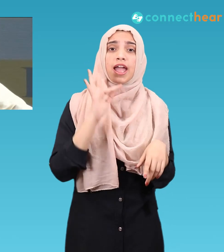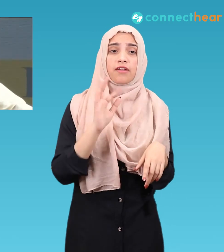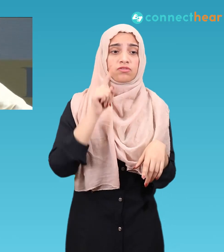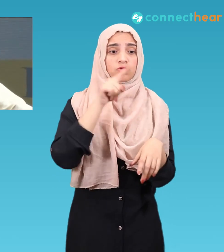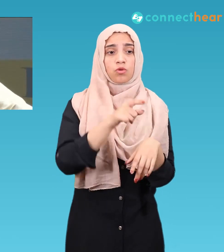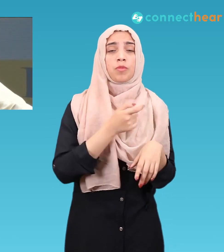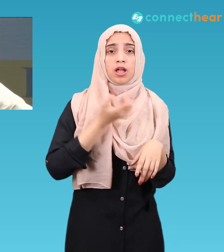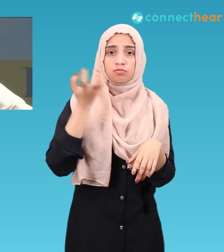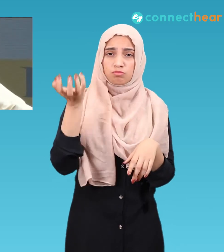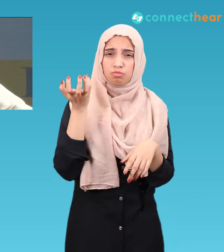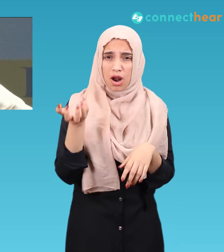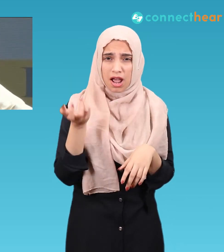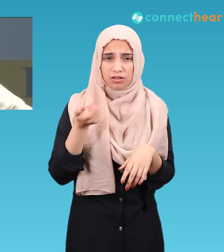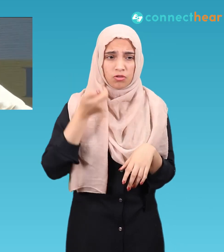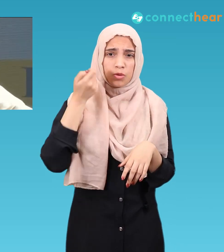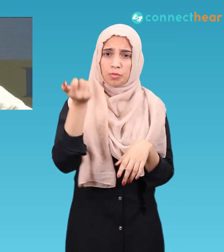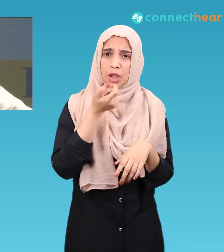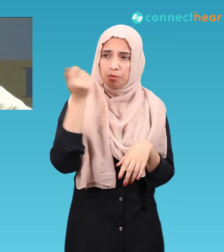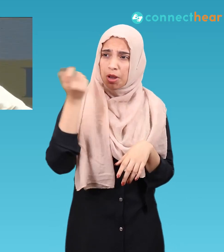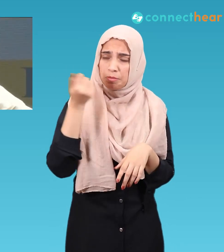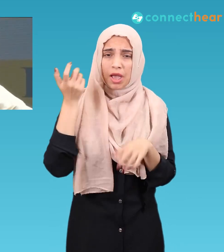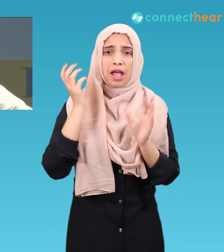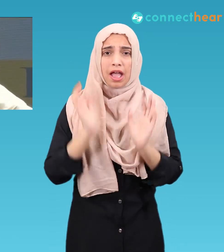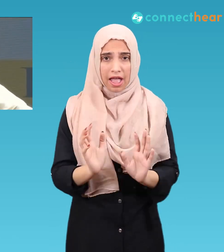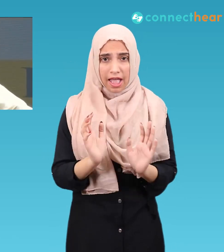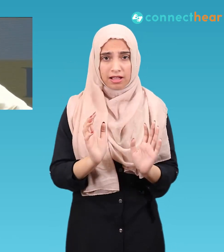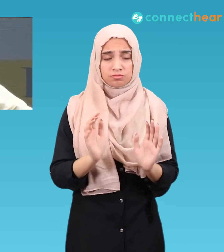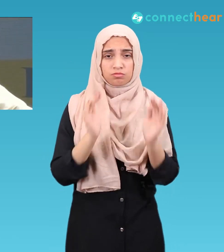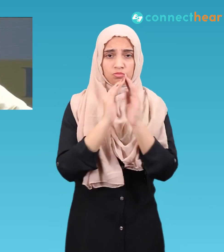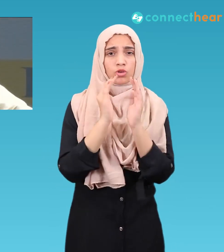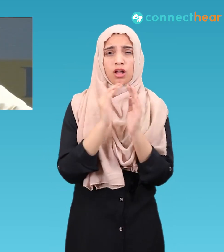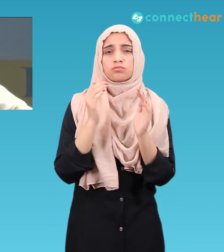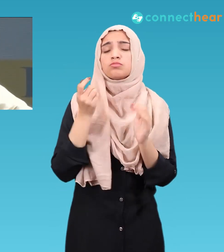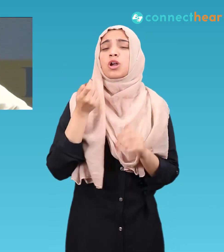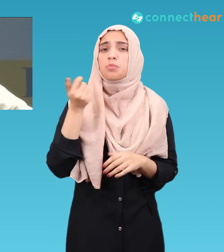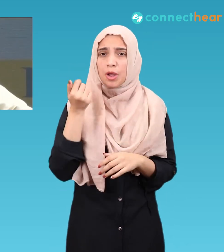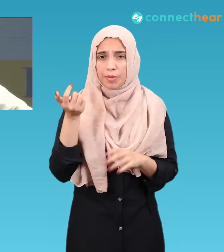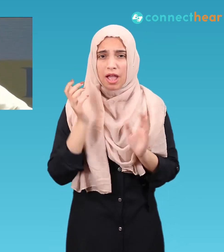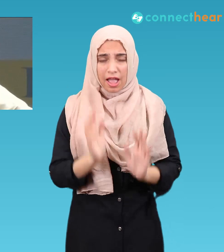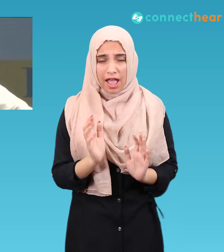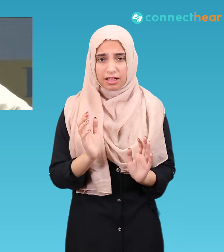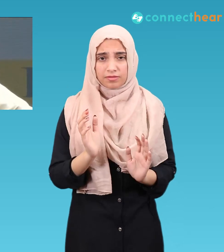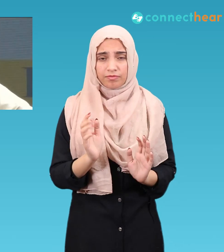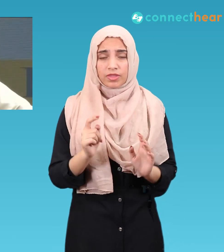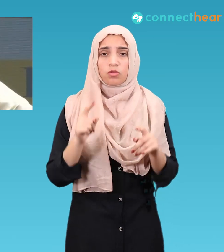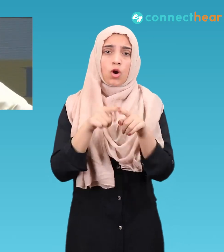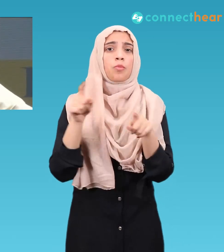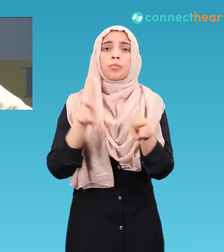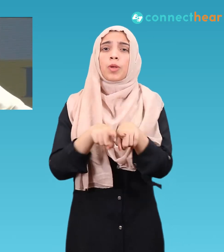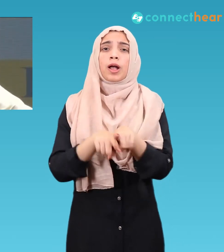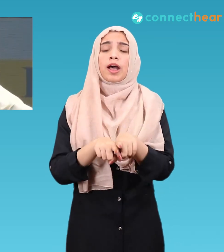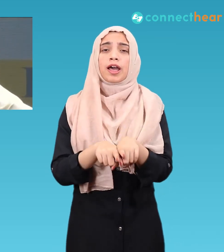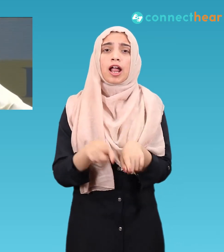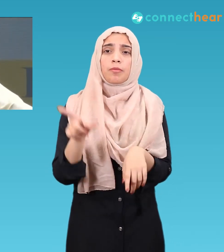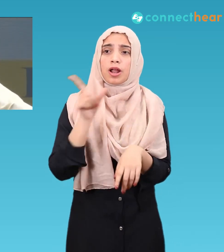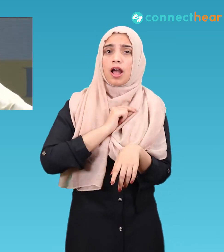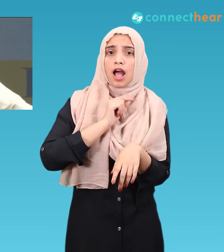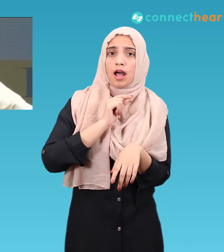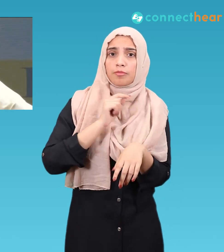آپ قسطیں دیں گے، اور آپ کا گھر وہ 20 سال تک آپ قسطیں دیتے جائیں، لیکن گھر آپ کا اپنا ہو